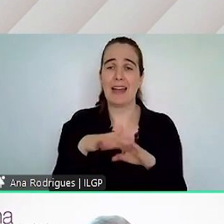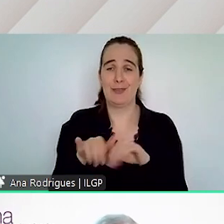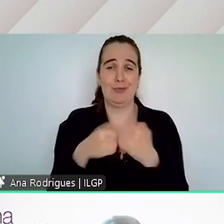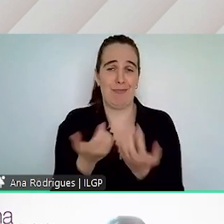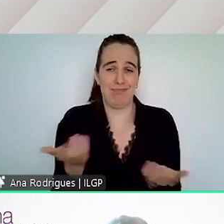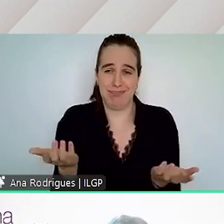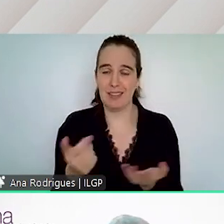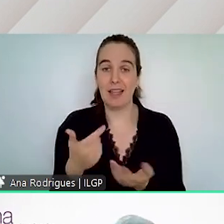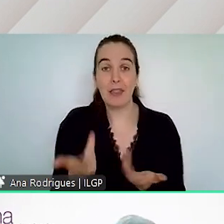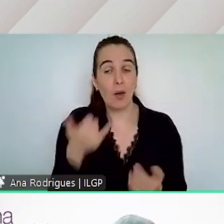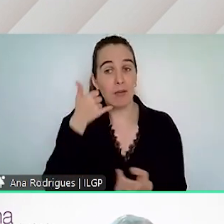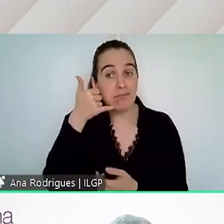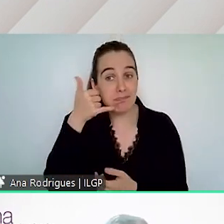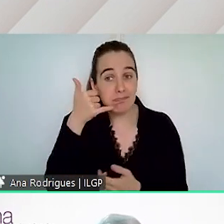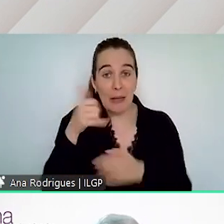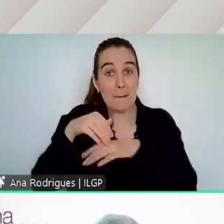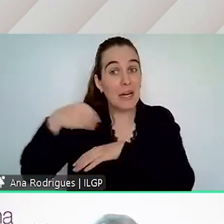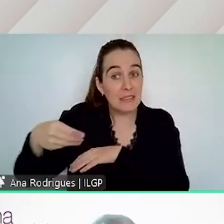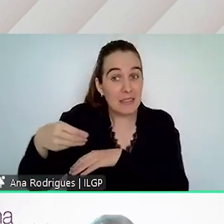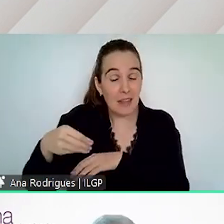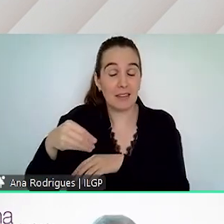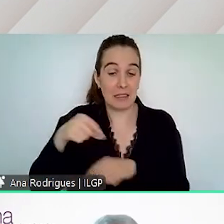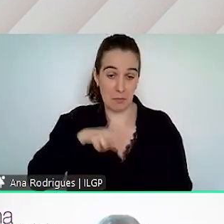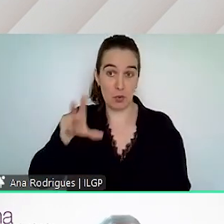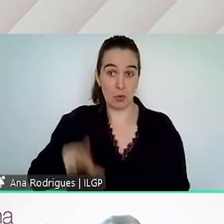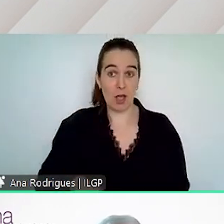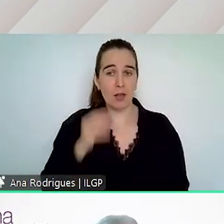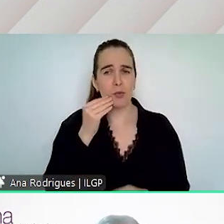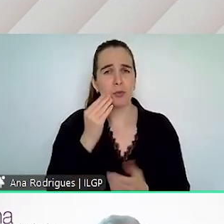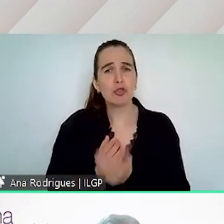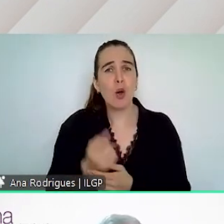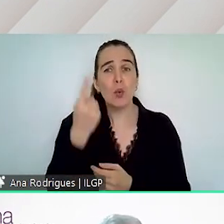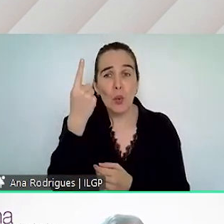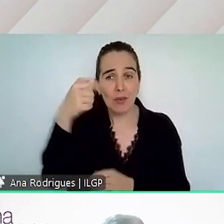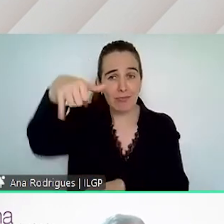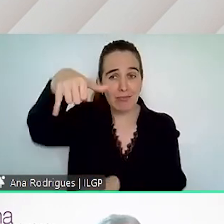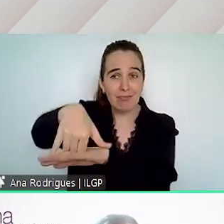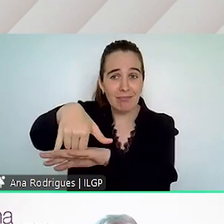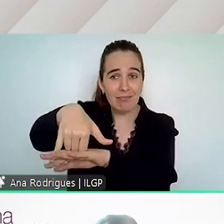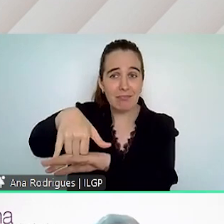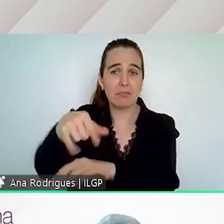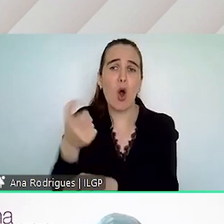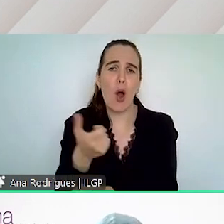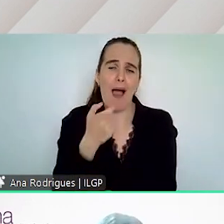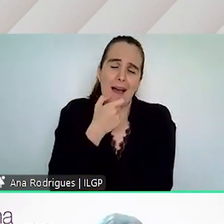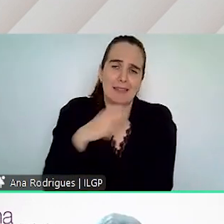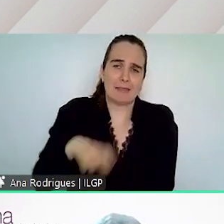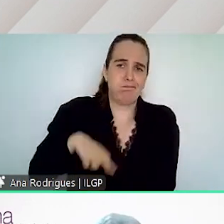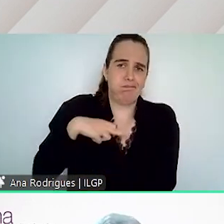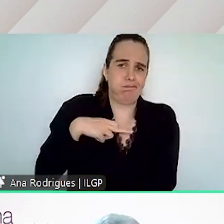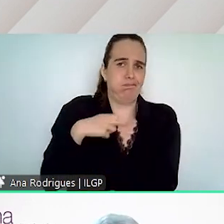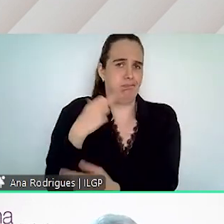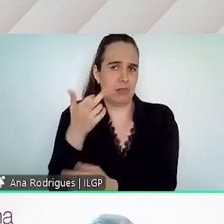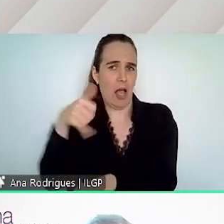e o telefone, quando apareceu, desigualmente na sociedade portuguesa, era reduzido a uma elite de pessoas que tinham o luxo de poder ter um